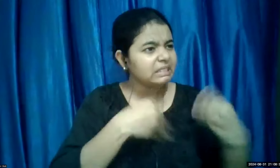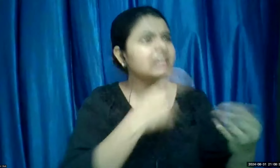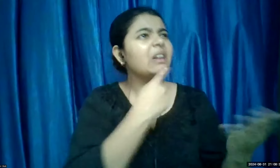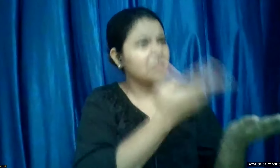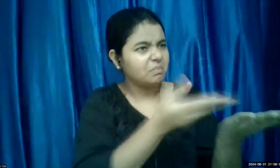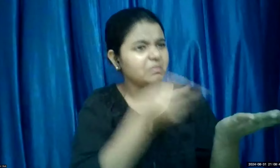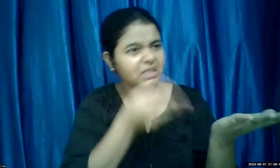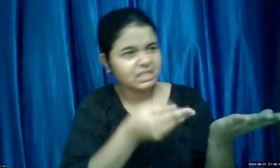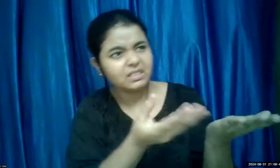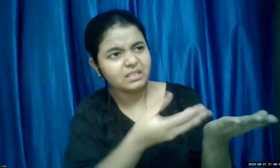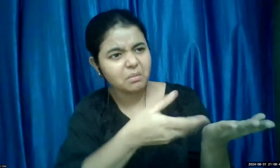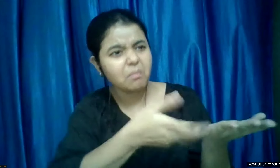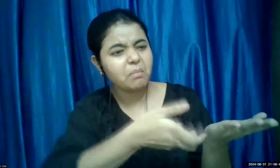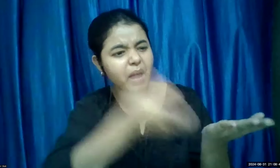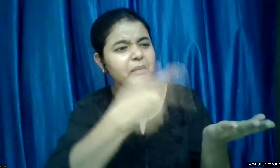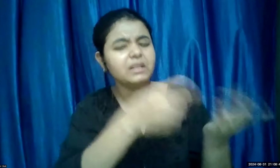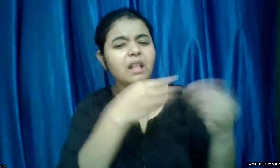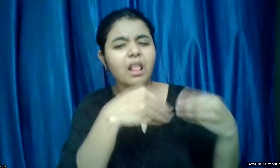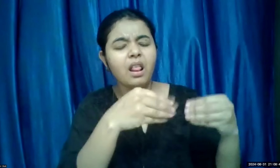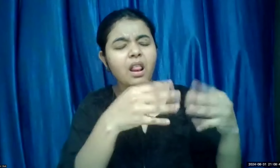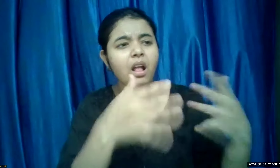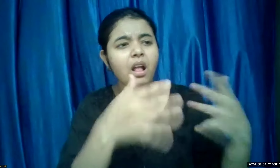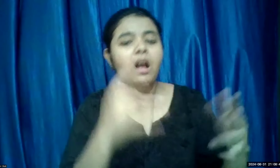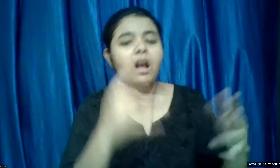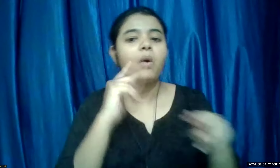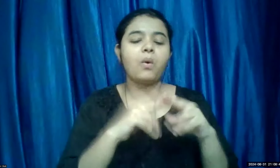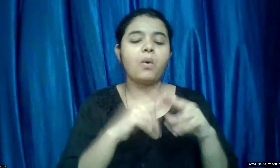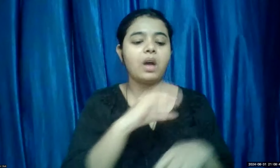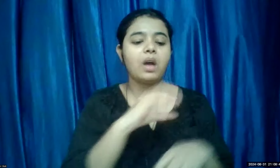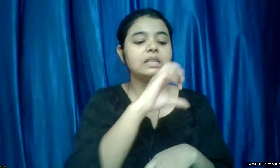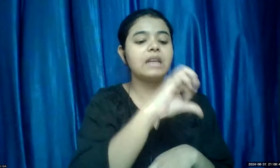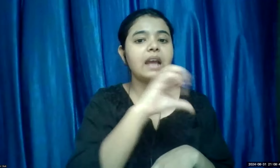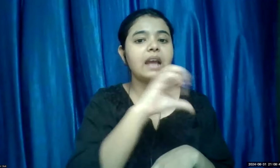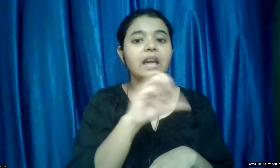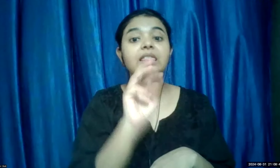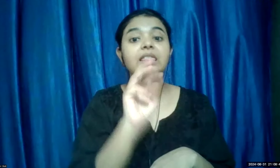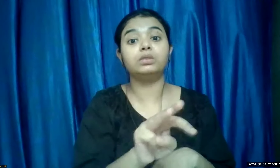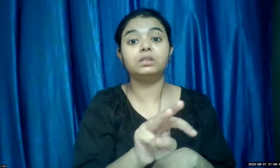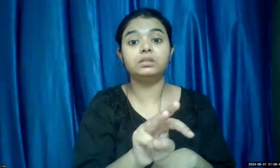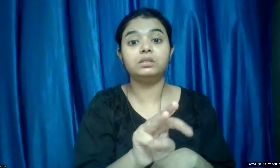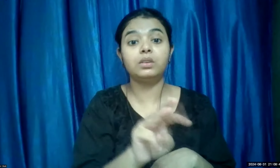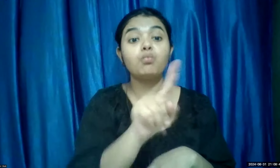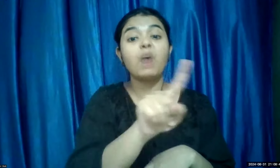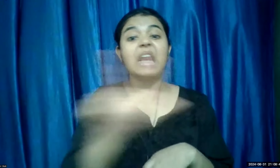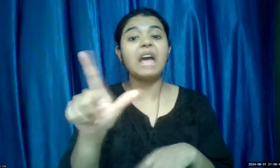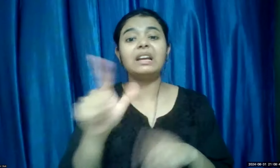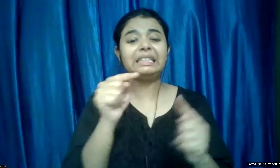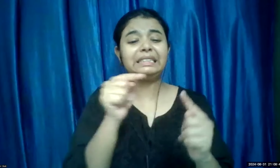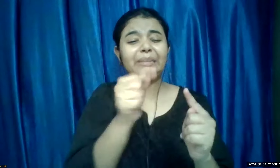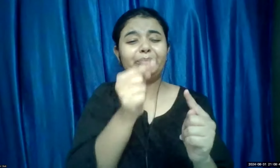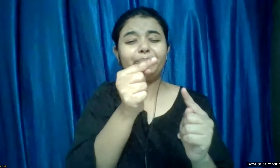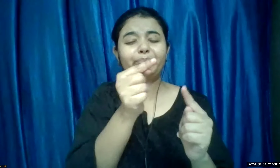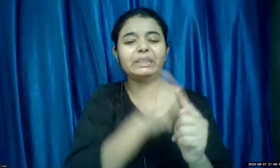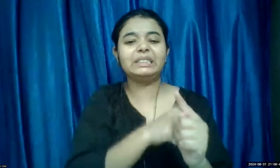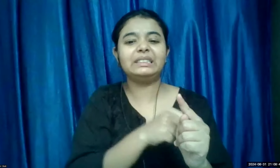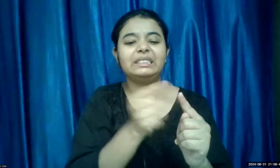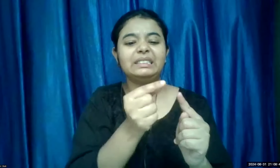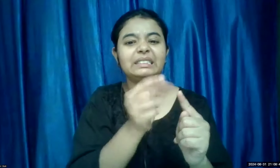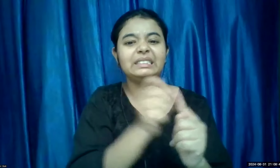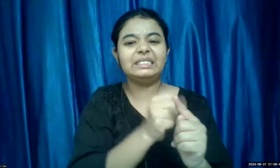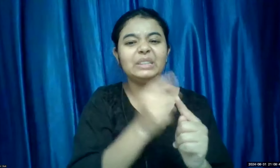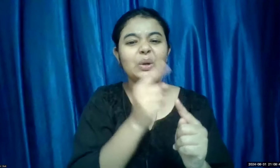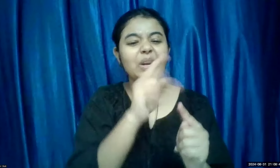आपने 99,000 रुपए का सामान बेचा, पूरा 1 लाख आप नहीं कर पाए, तब भी क्या होगा, आपकी सैलरी काट